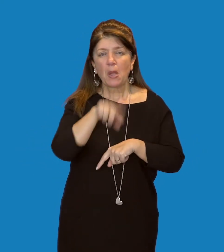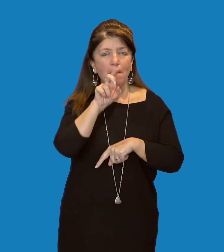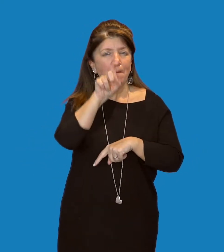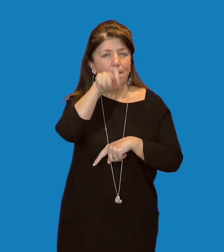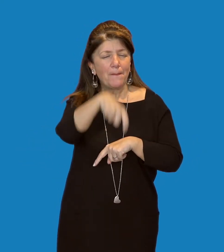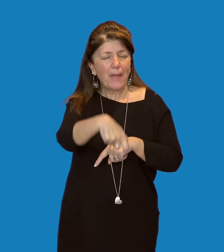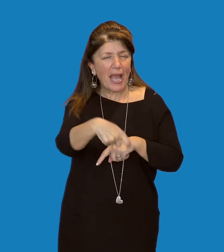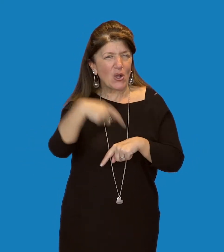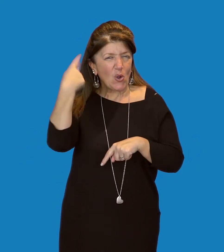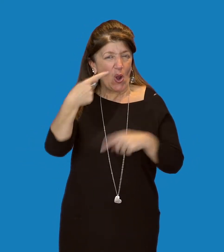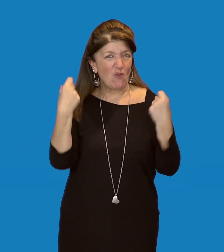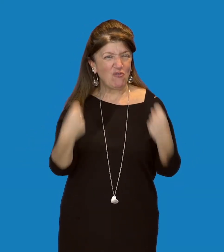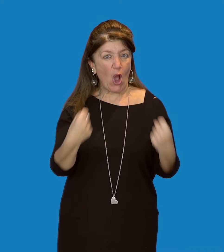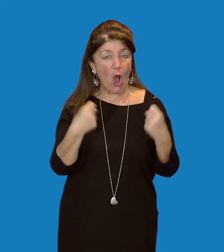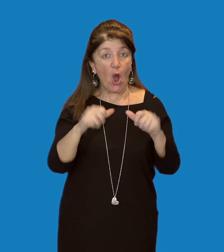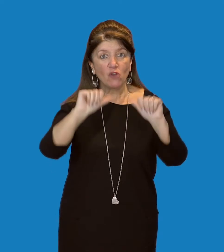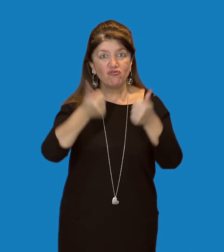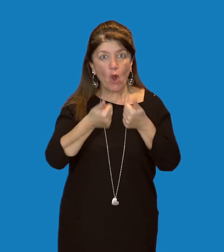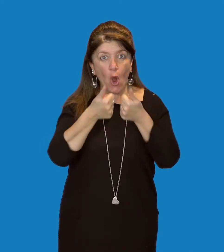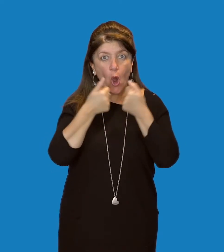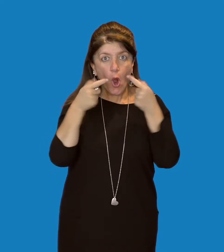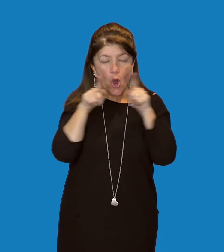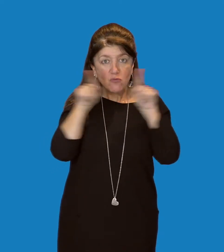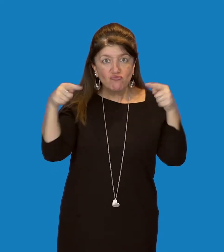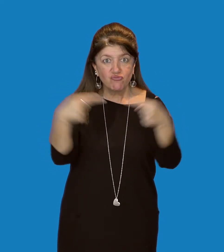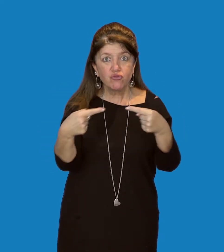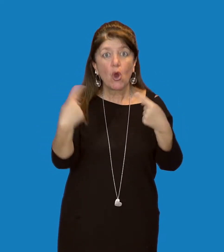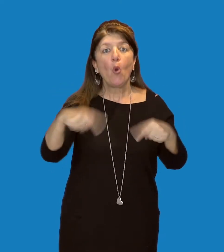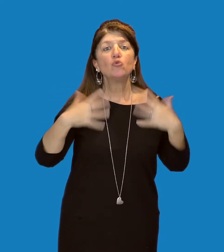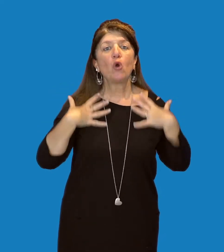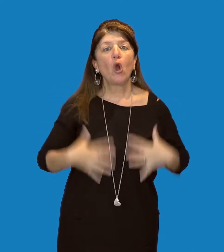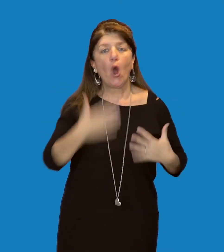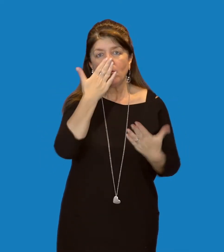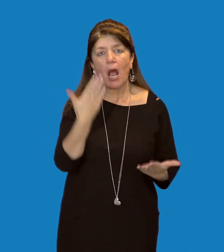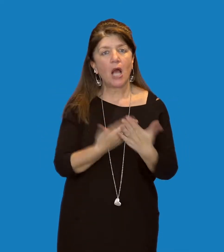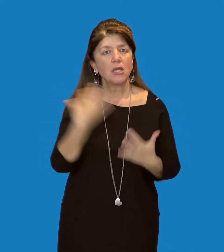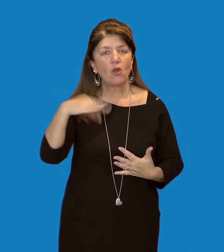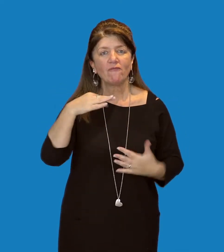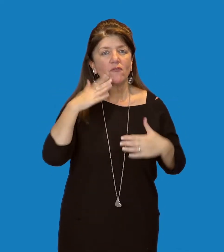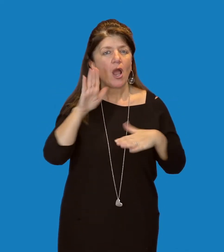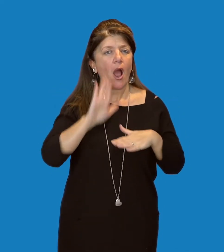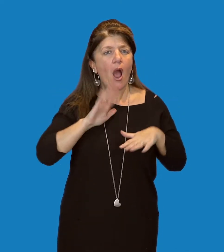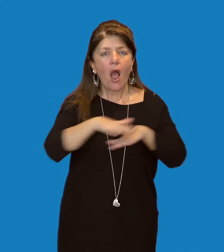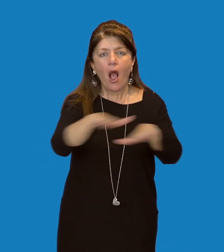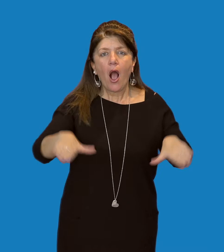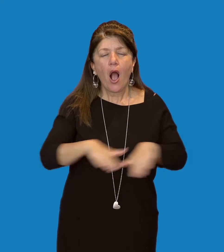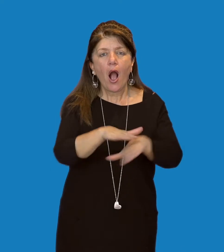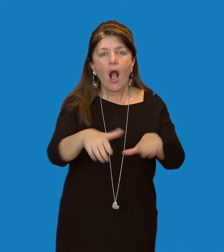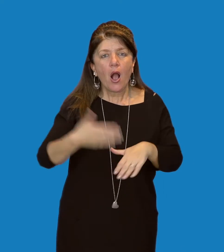triangolare il suo corpo è adattato alla vita acquatica nell'acqua usa le corte ma robuste ali come fossero